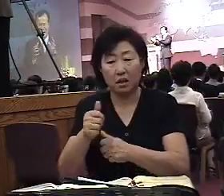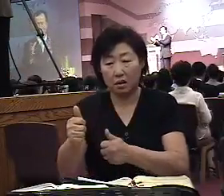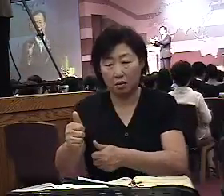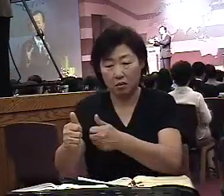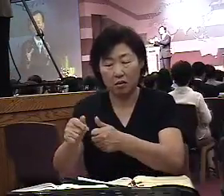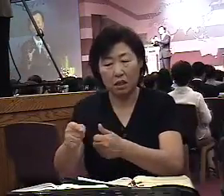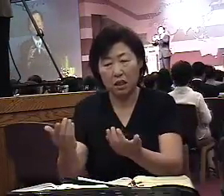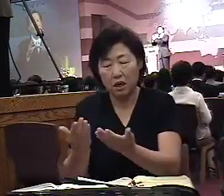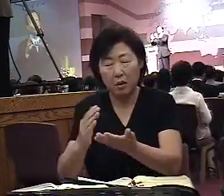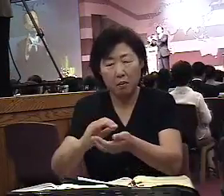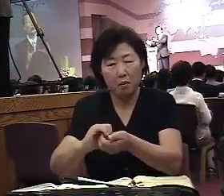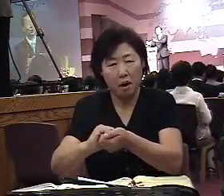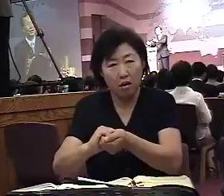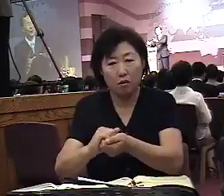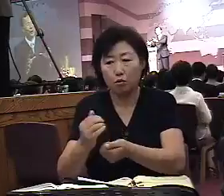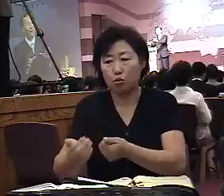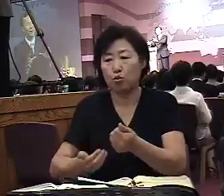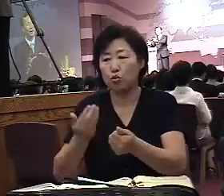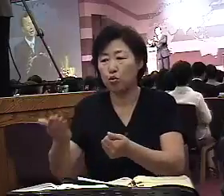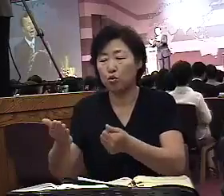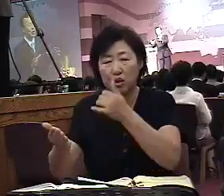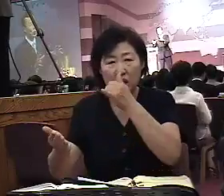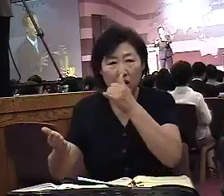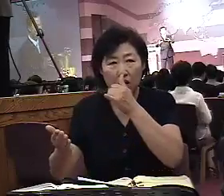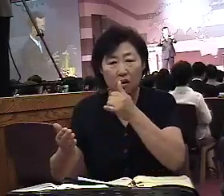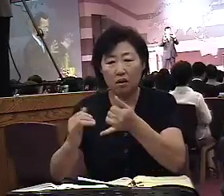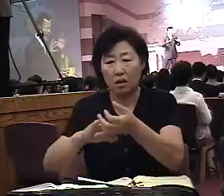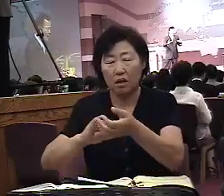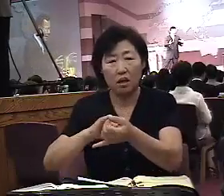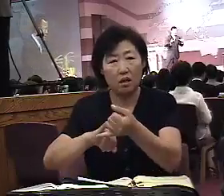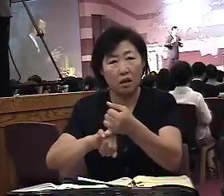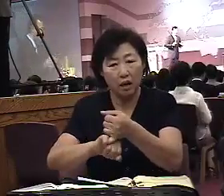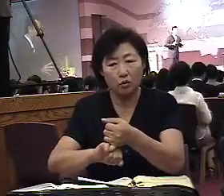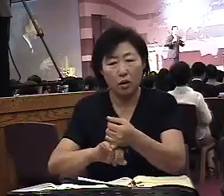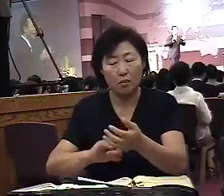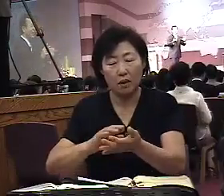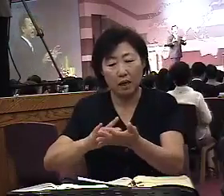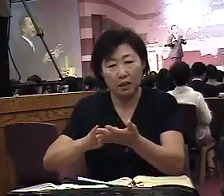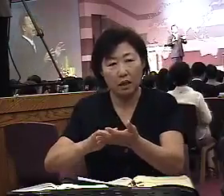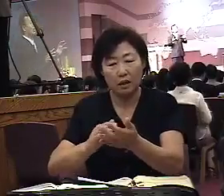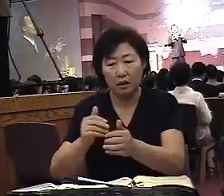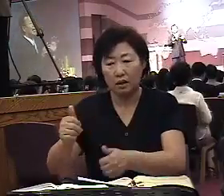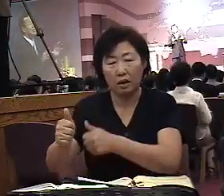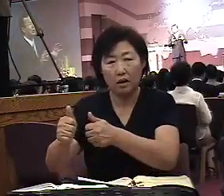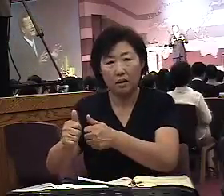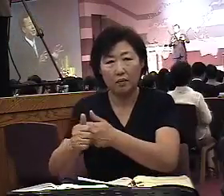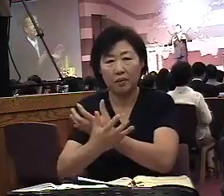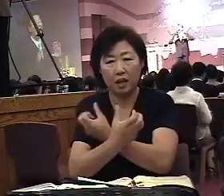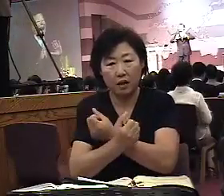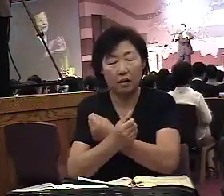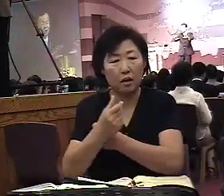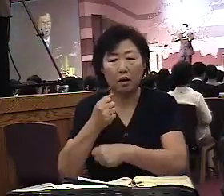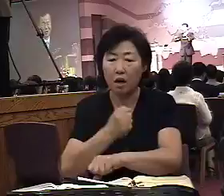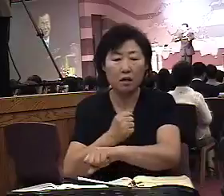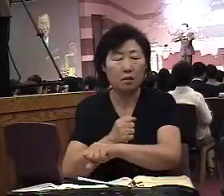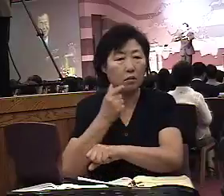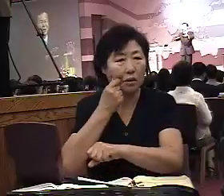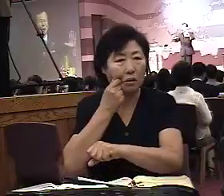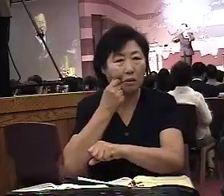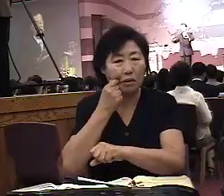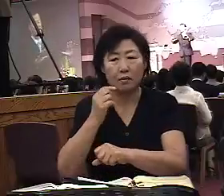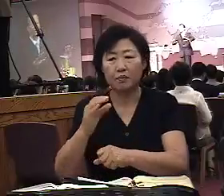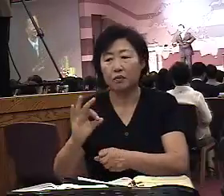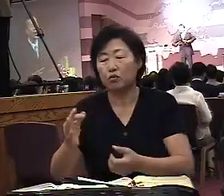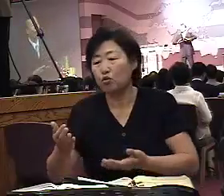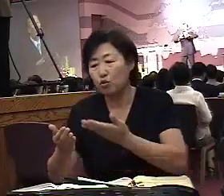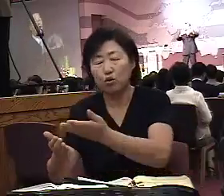따라서 일한 만큼 줄 수도 있고 약속한 만큼 계산이 따르는 계약만큼 하지 못했으면 안 줘도 되고